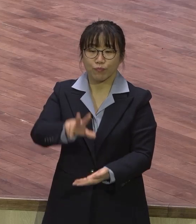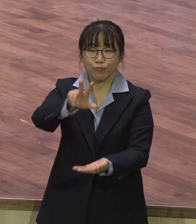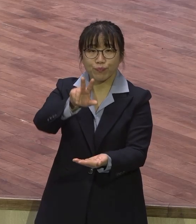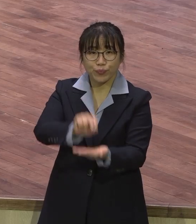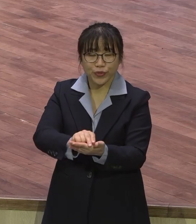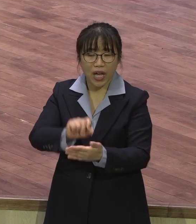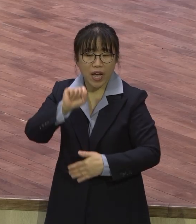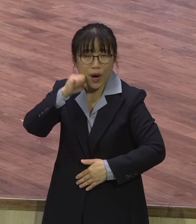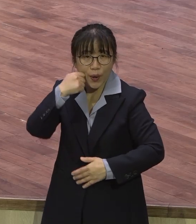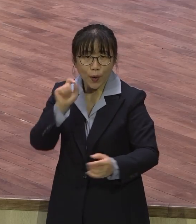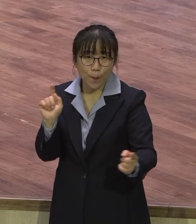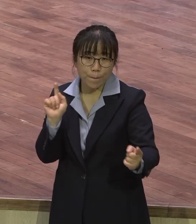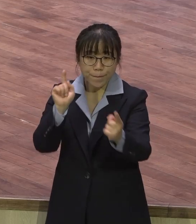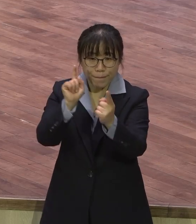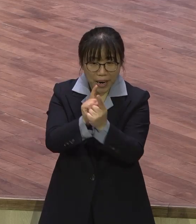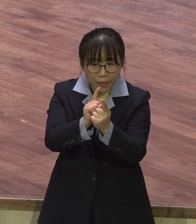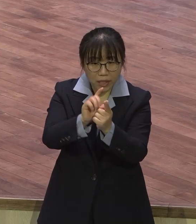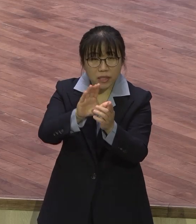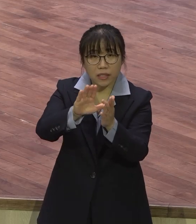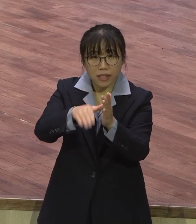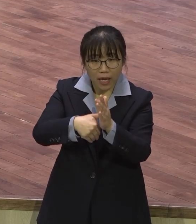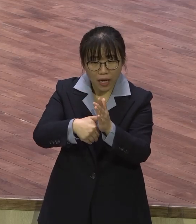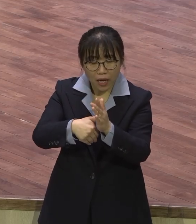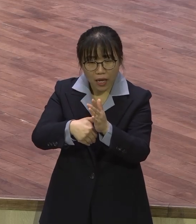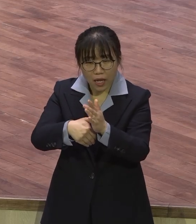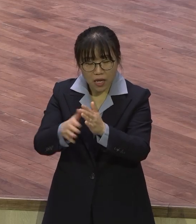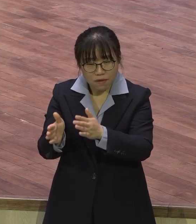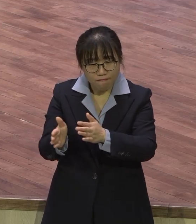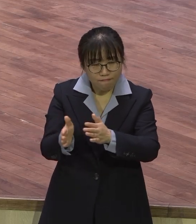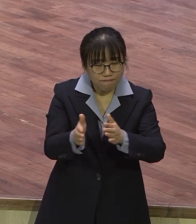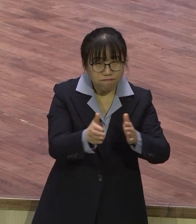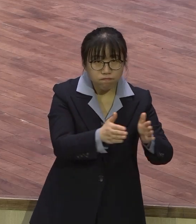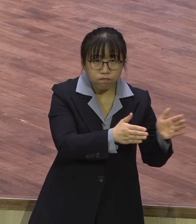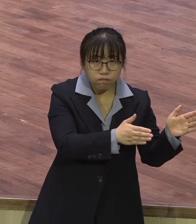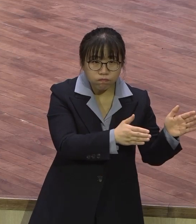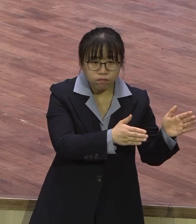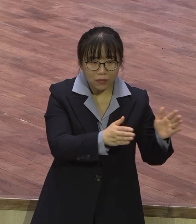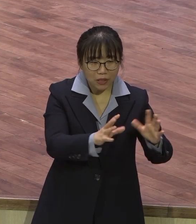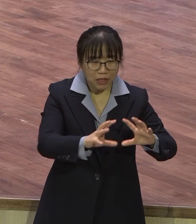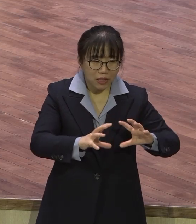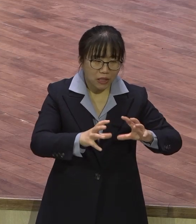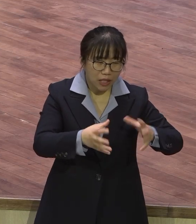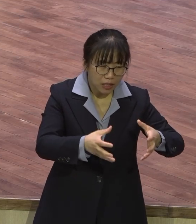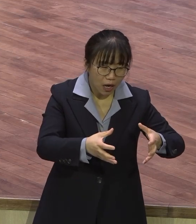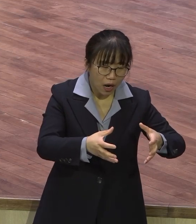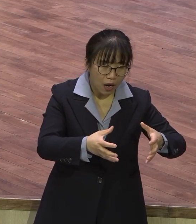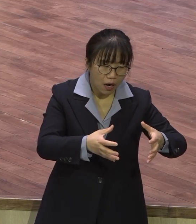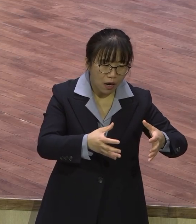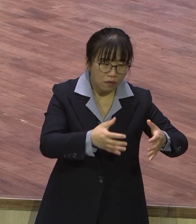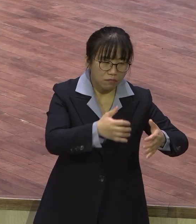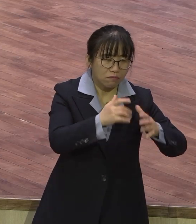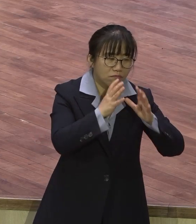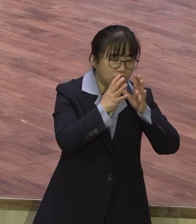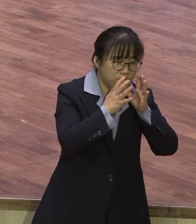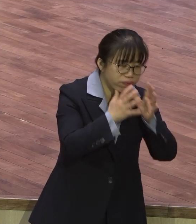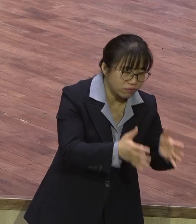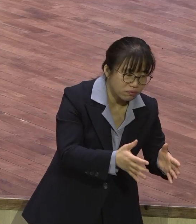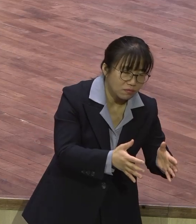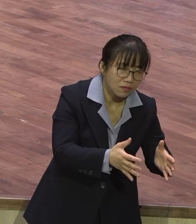사건이 오게 되면 세상적인 방법을 쓰고 세상 사람들 하나는 걱정 염려 속에 들어가고